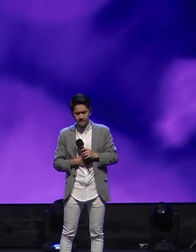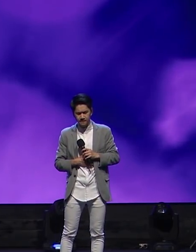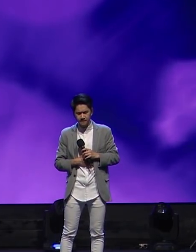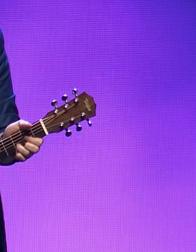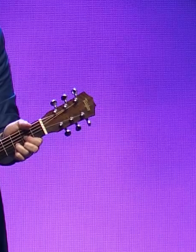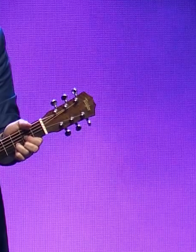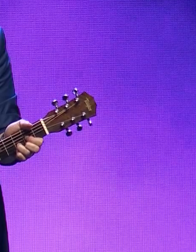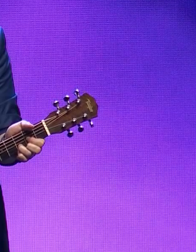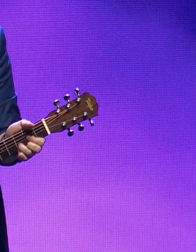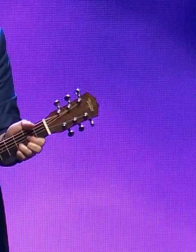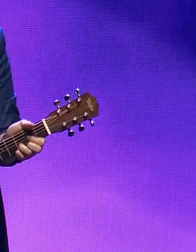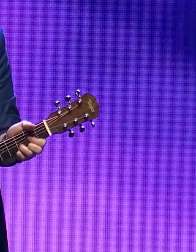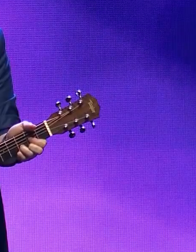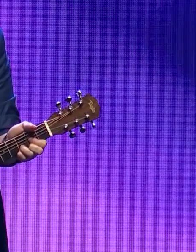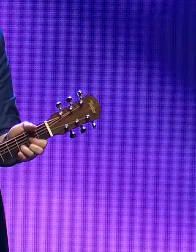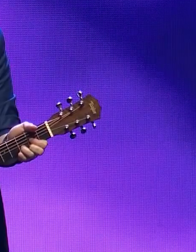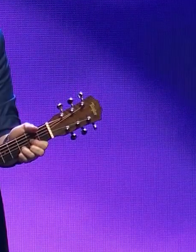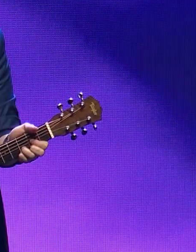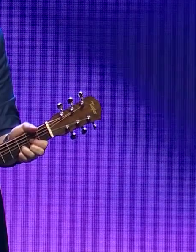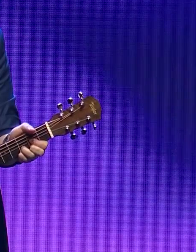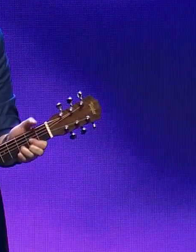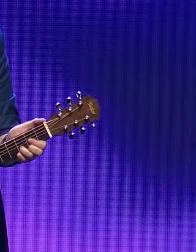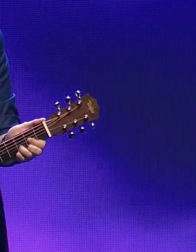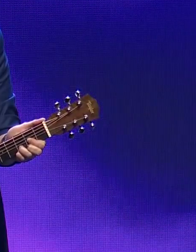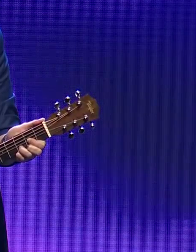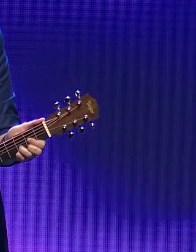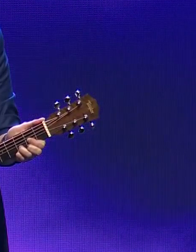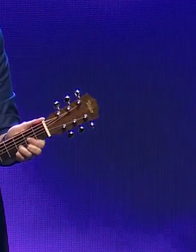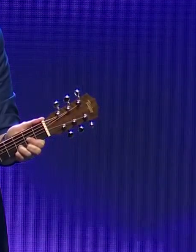terletak kekuatan kami.